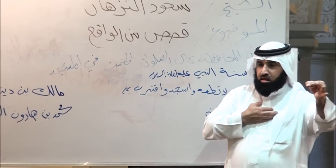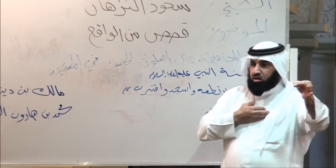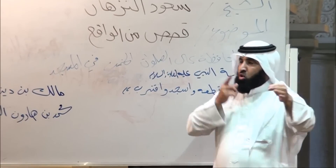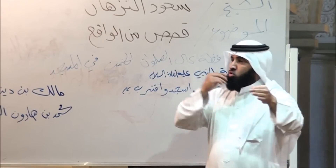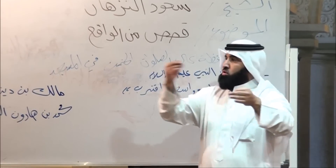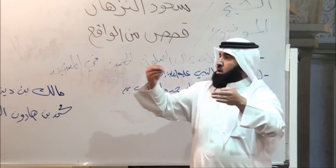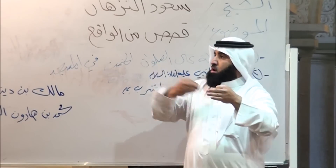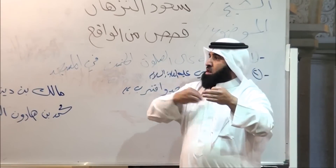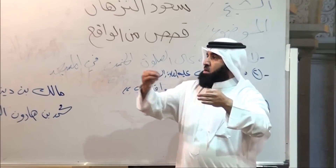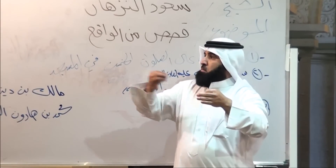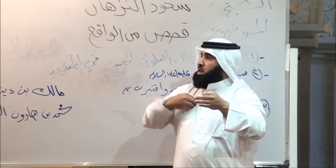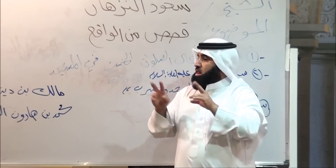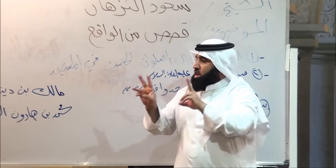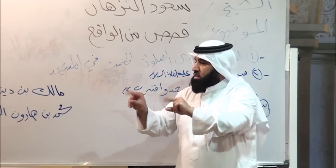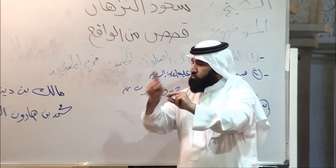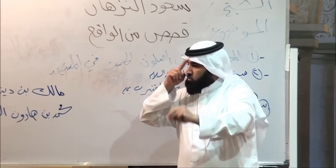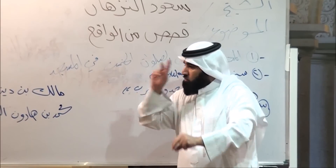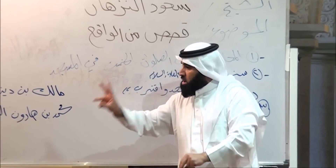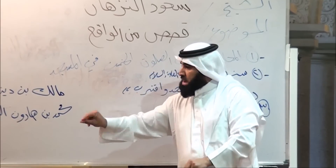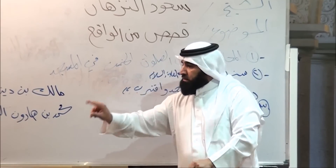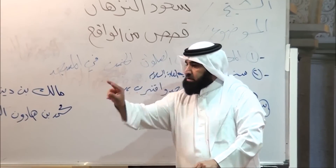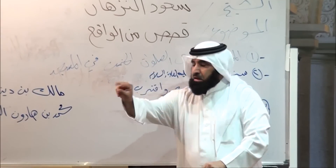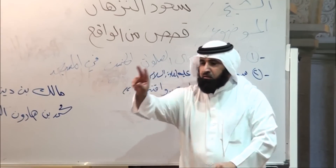فاشتد عجب مالك بن دينار واستغرب.